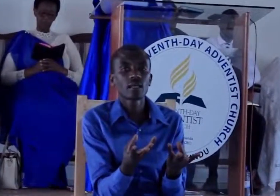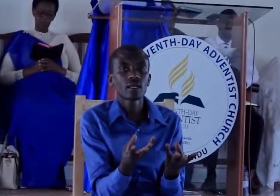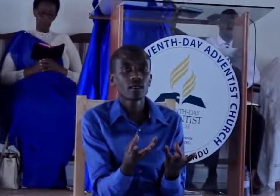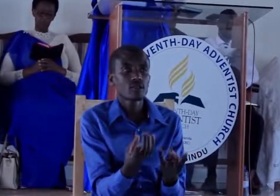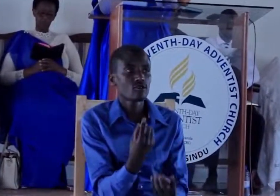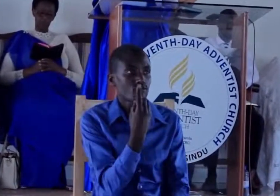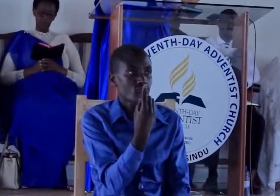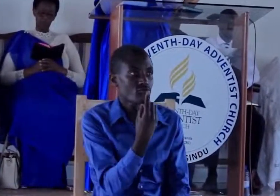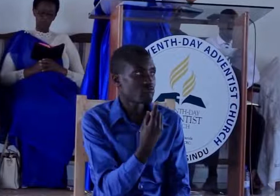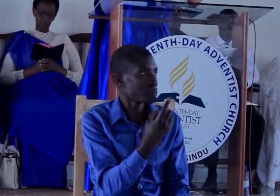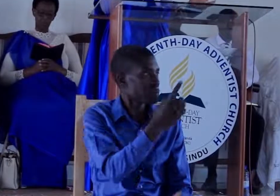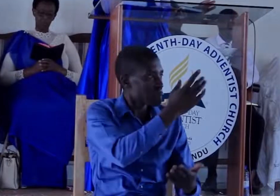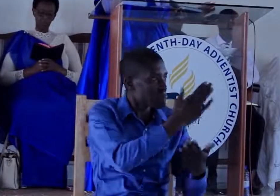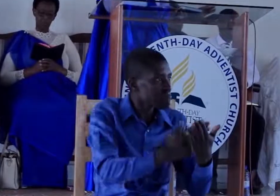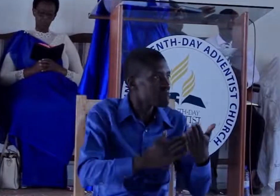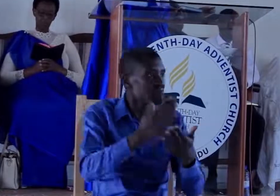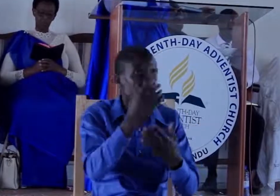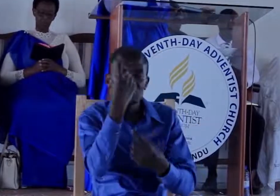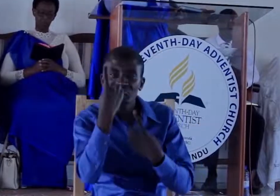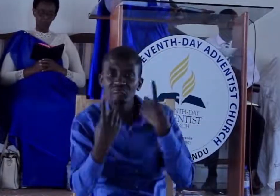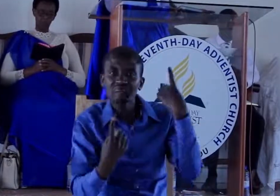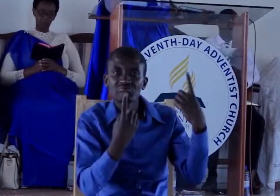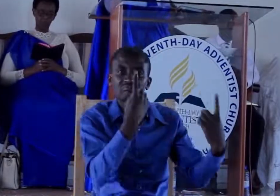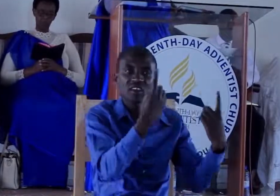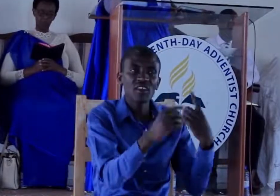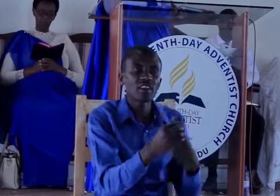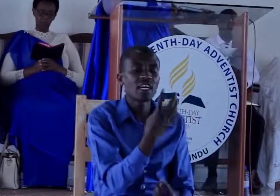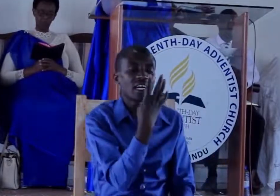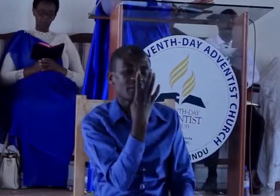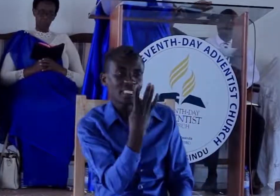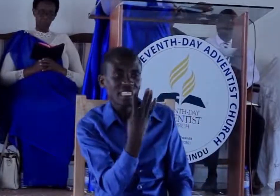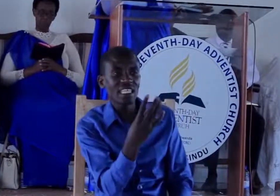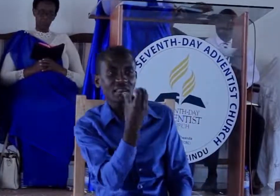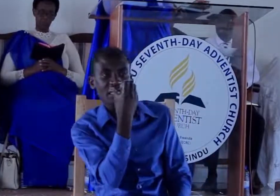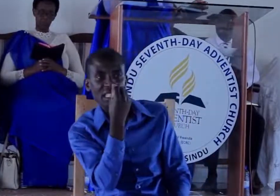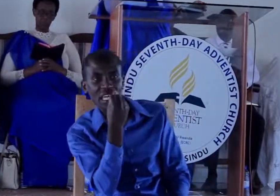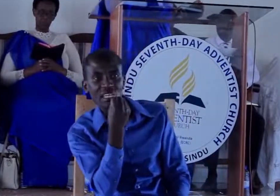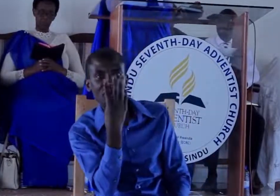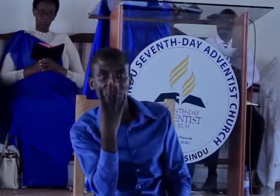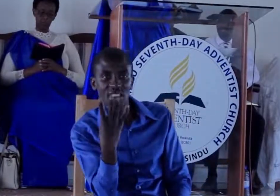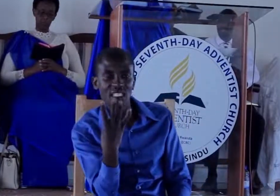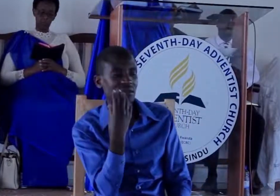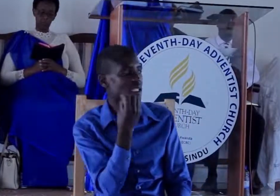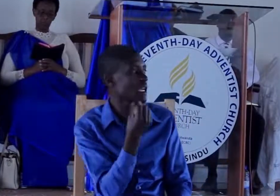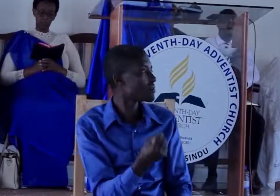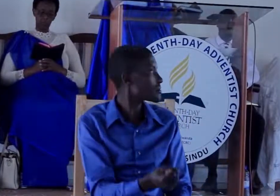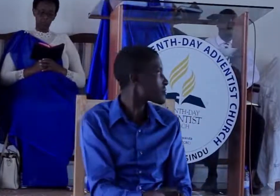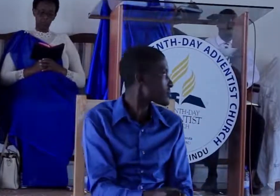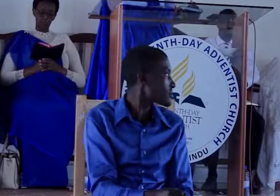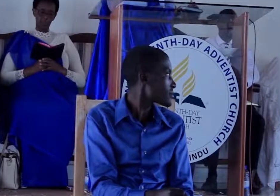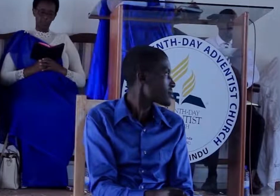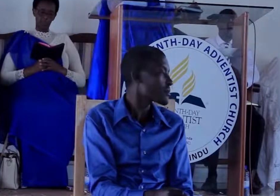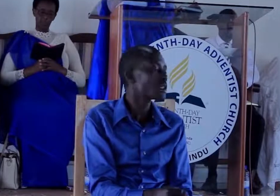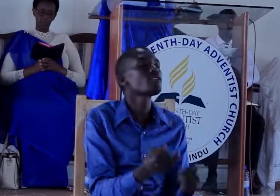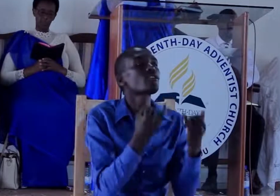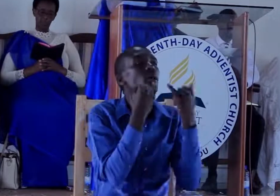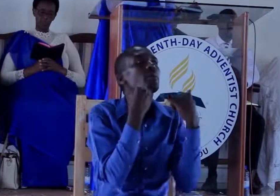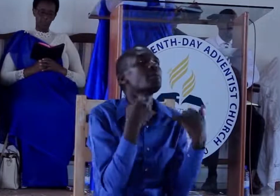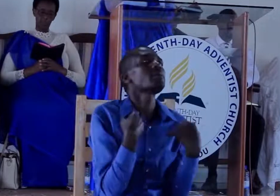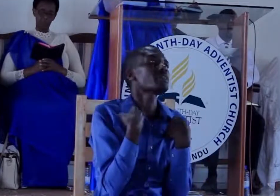Bine. Bitanu. Ariko n'abatubwiye bitanu. Ngamu bitubwire rero, menye ibice by'iyi nzu